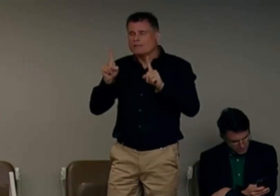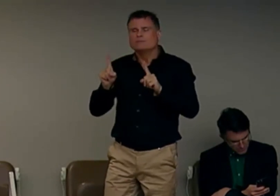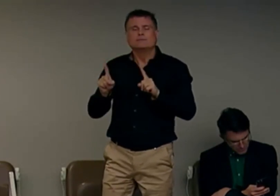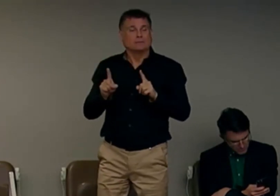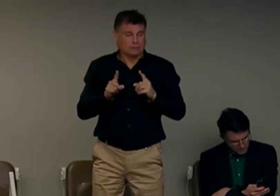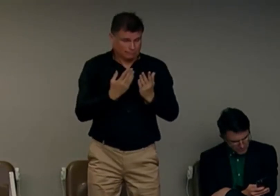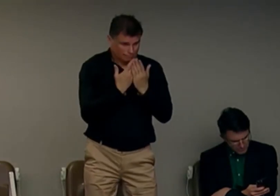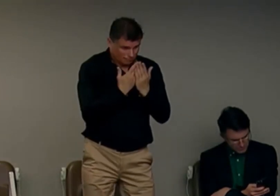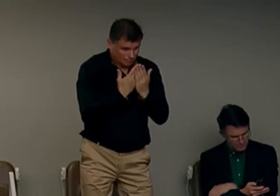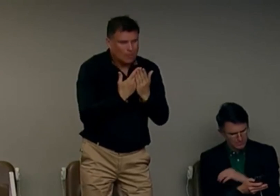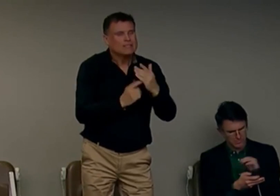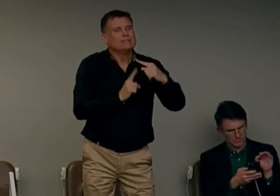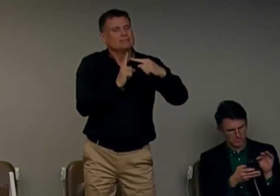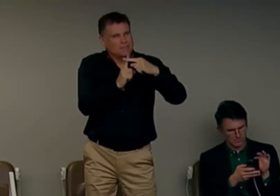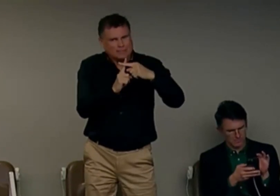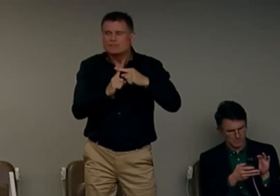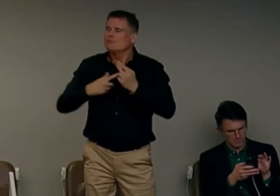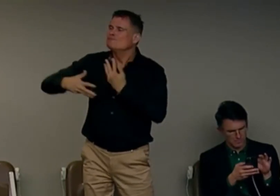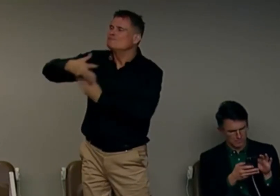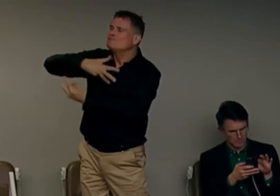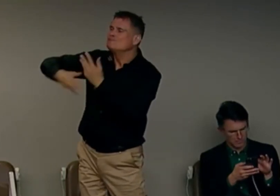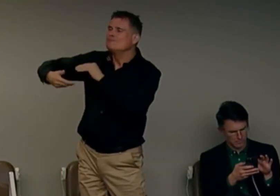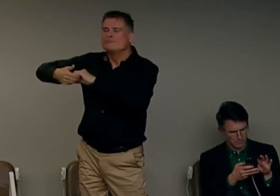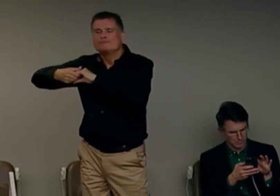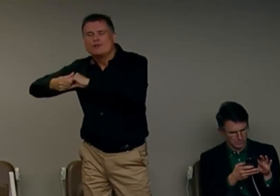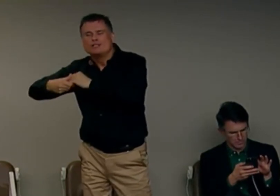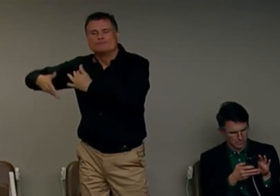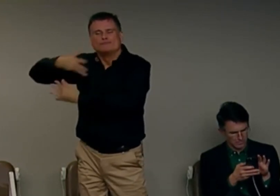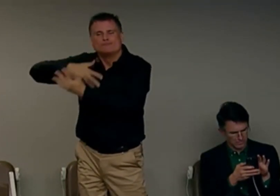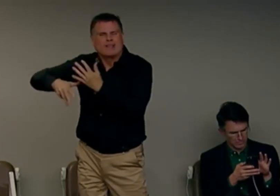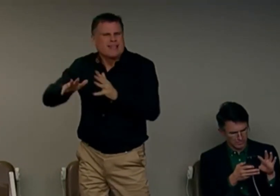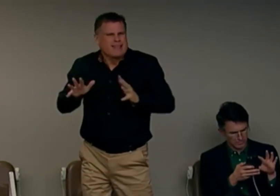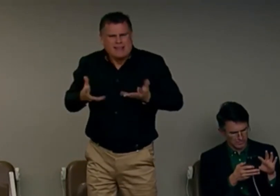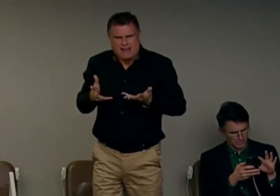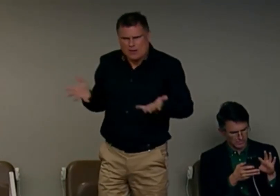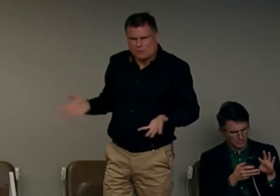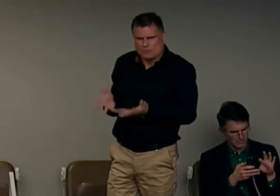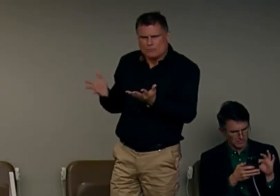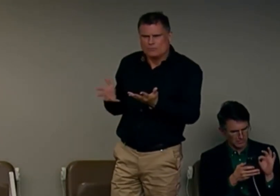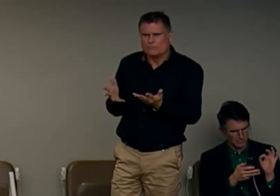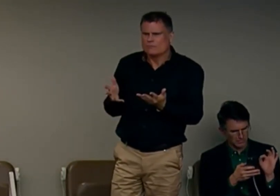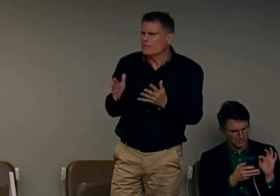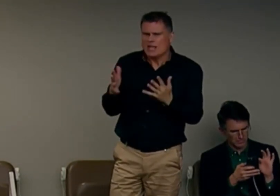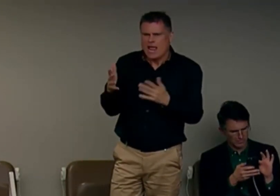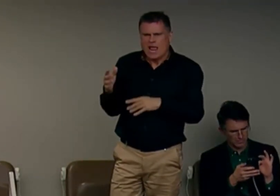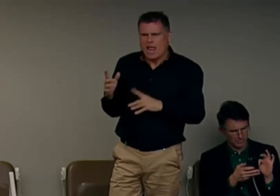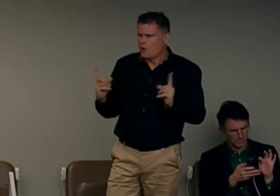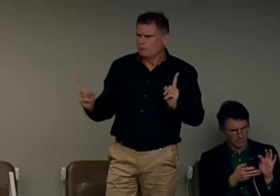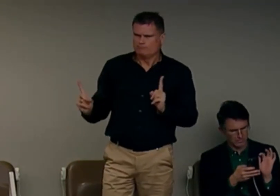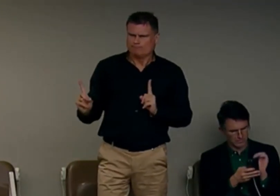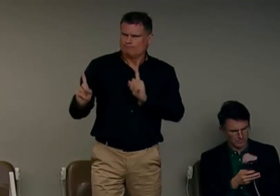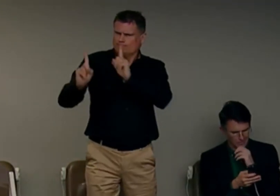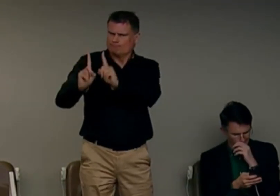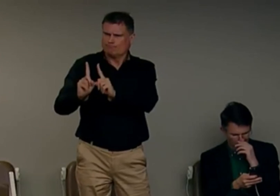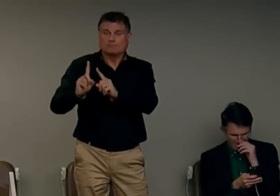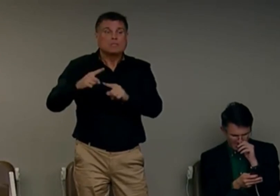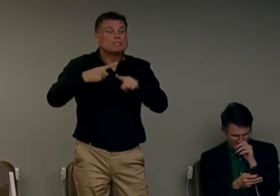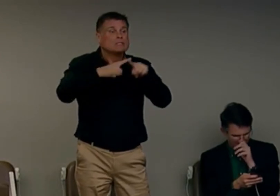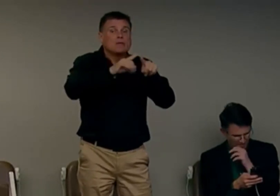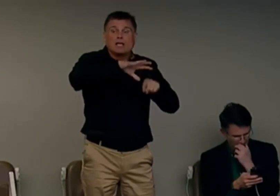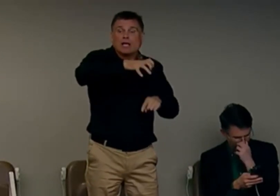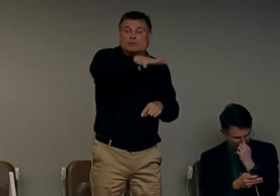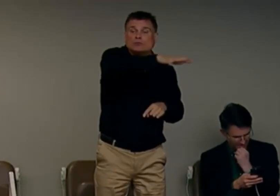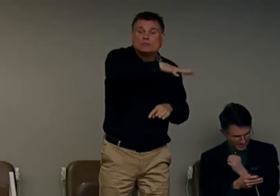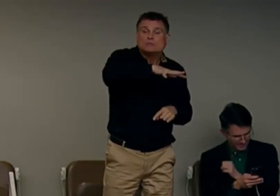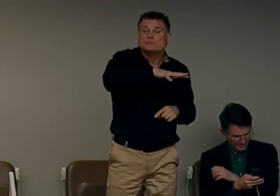dans le cadre d'un stage professionnel à l'international par exemple. Que ce soit pour les étudiants concernés de France et